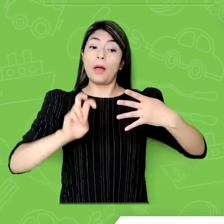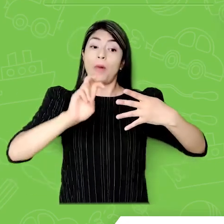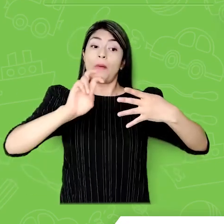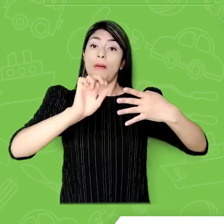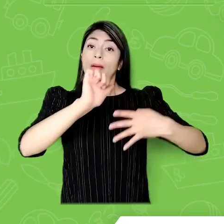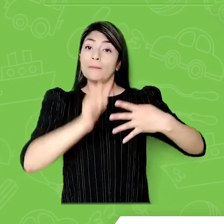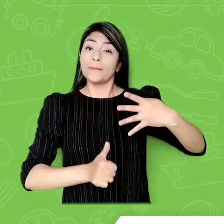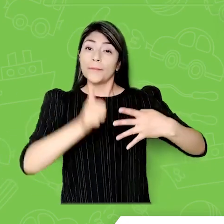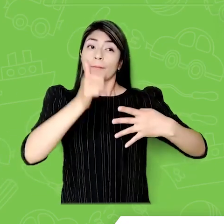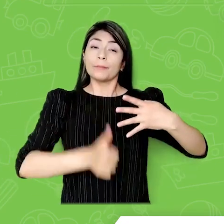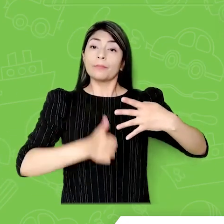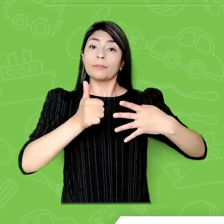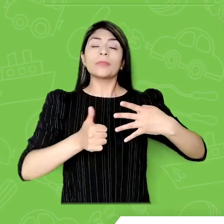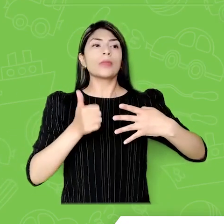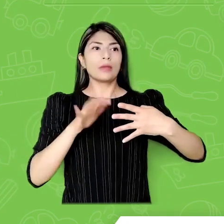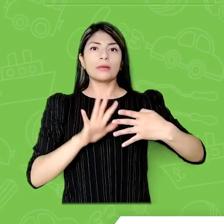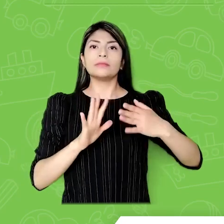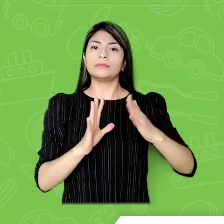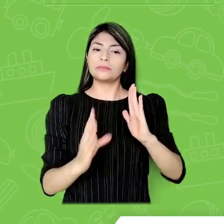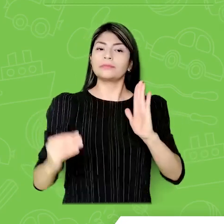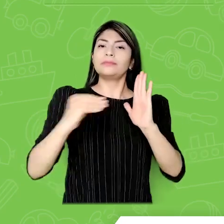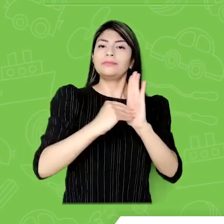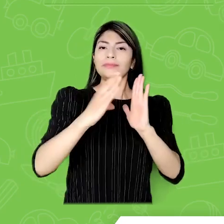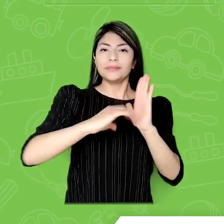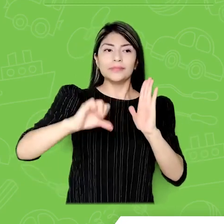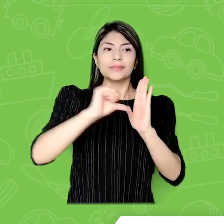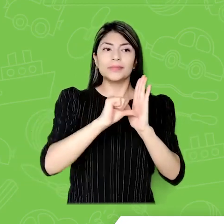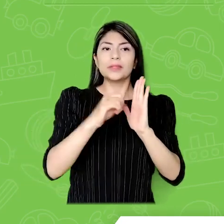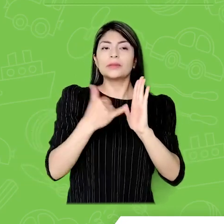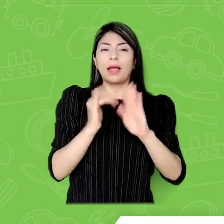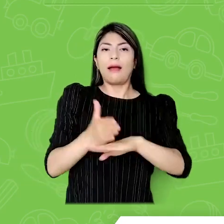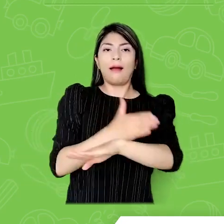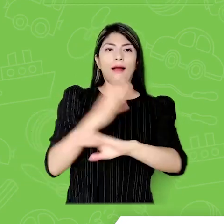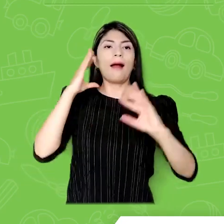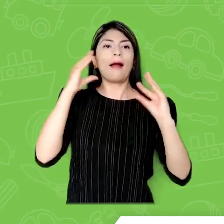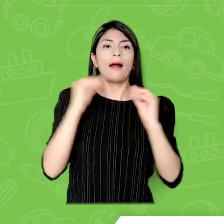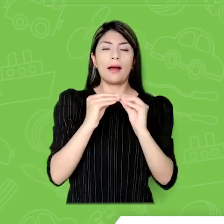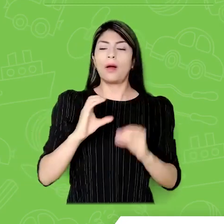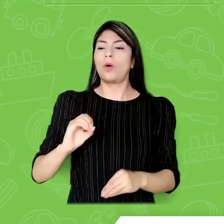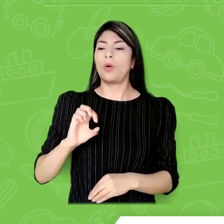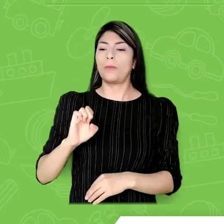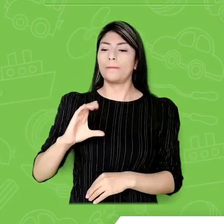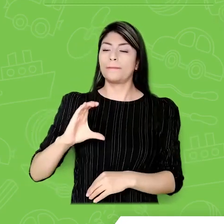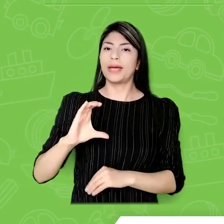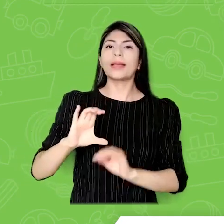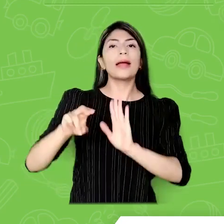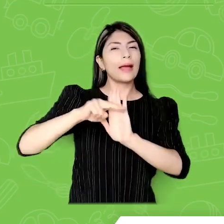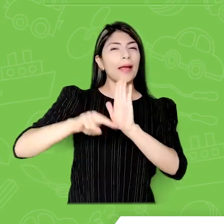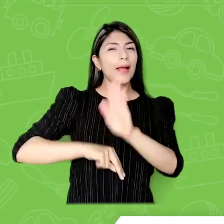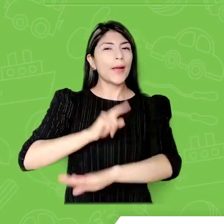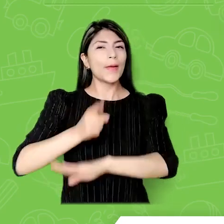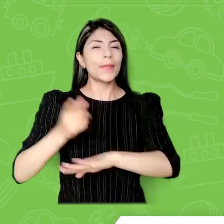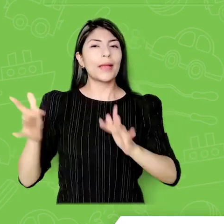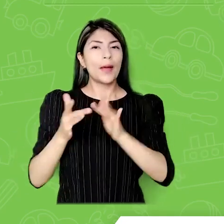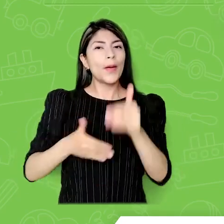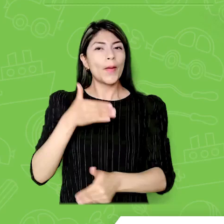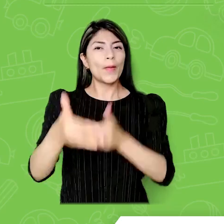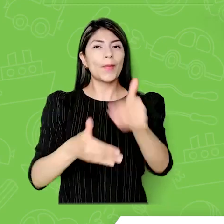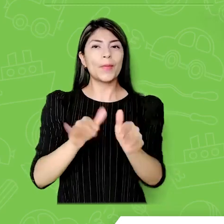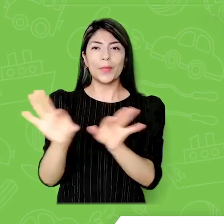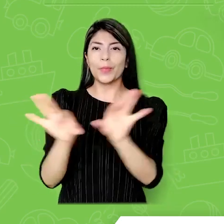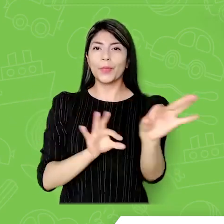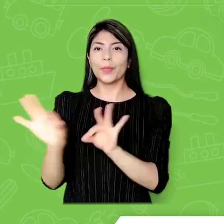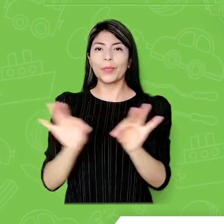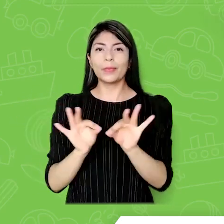los artículos de dichos acuerdos en los que se define la OPEC o las reglas que rigen tales procesos de selección. En aplicación